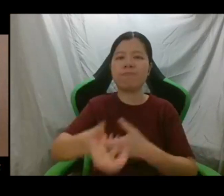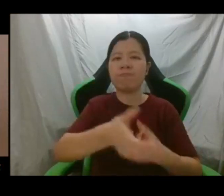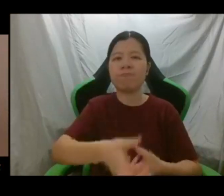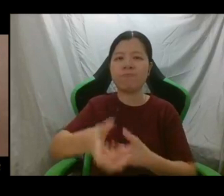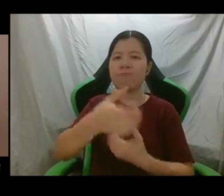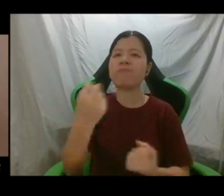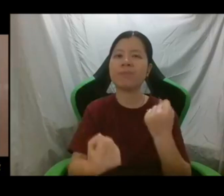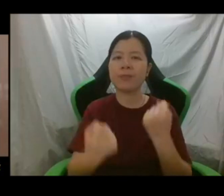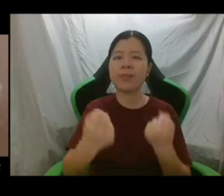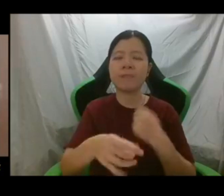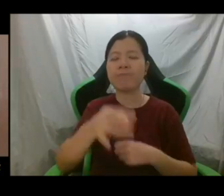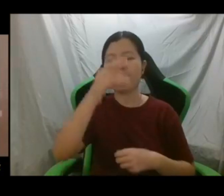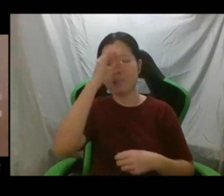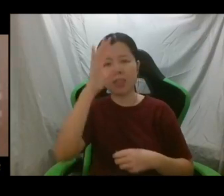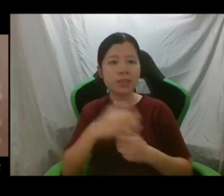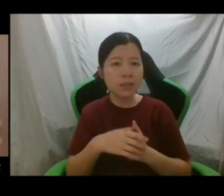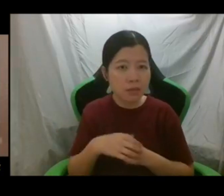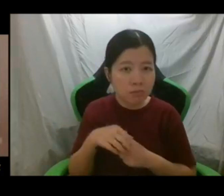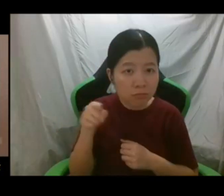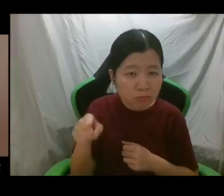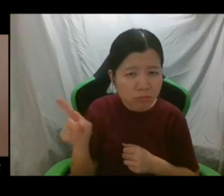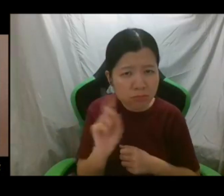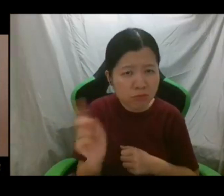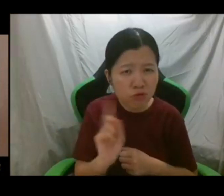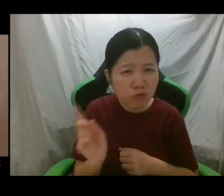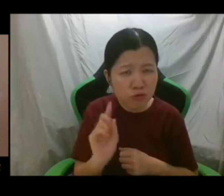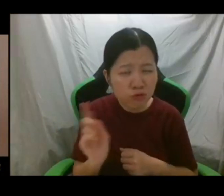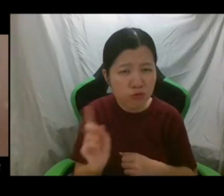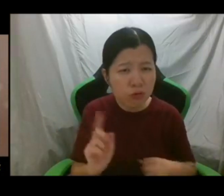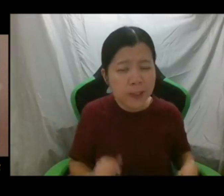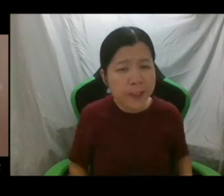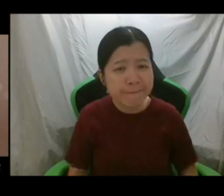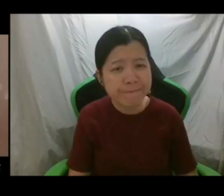咁呢一架又係乜嘢交通工具呀？